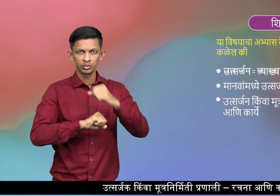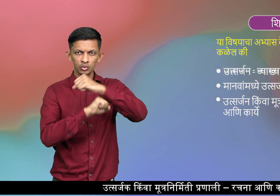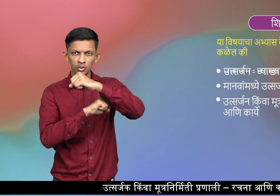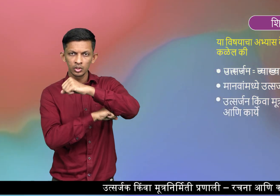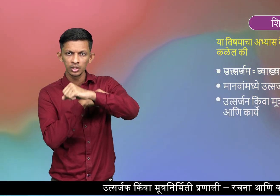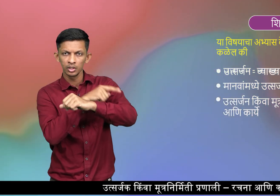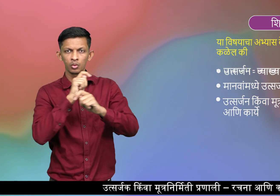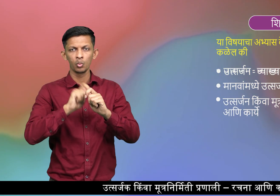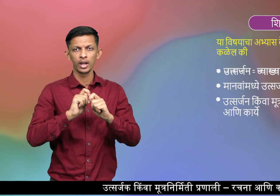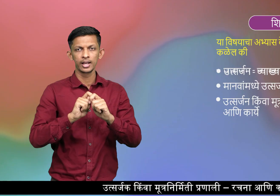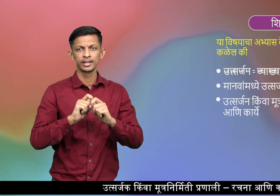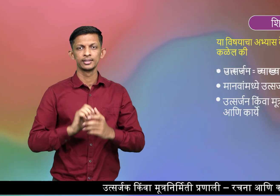कार्य.